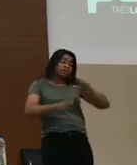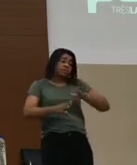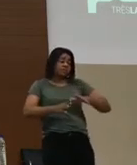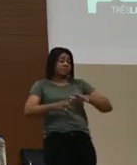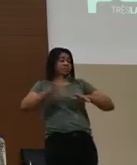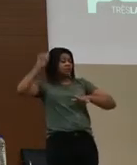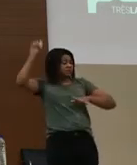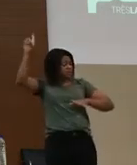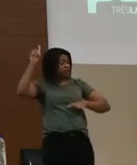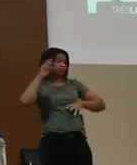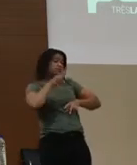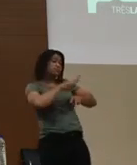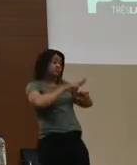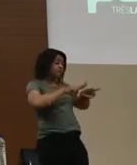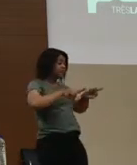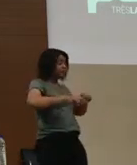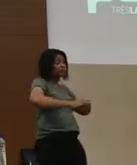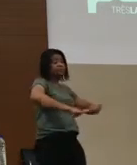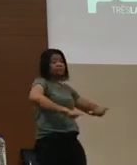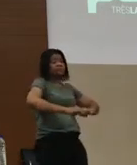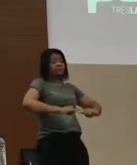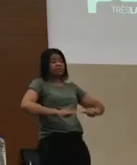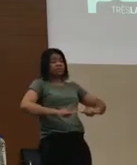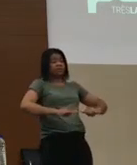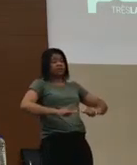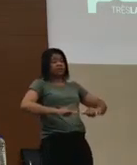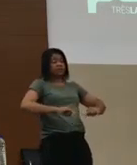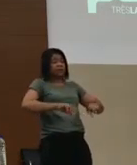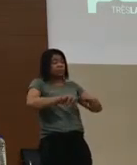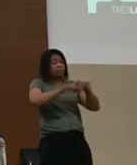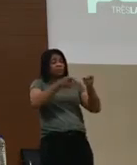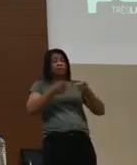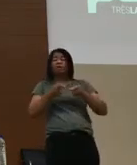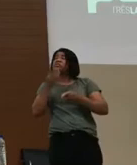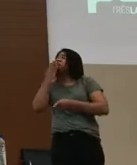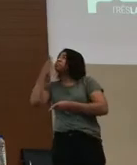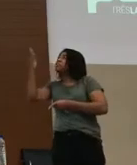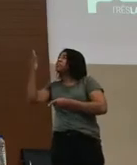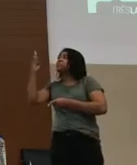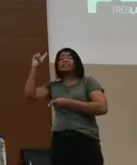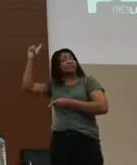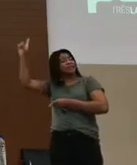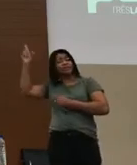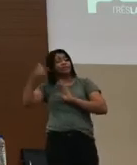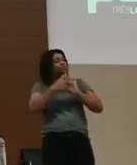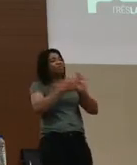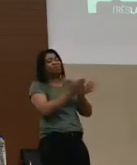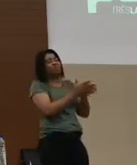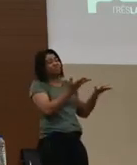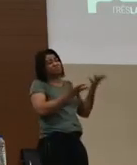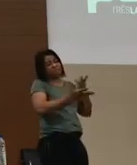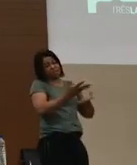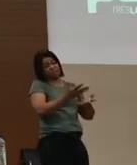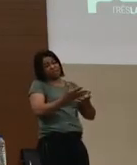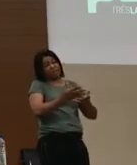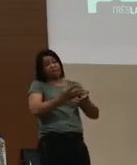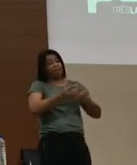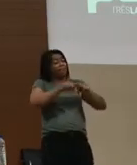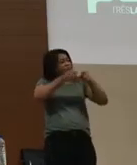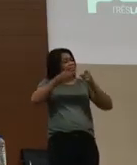aquela porta aberta, por que Ele permitiu? E a gente vai questionando a Deus, porque Deus não nos serve no nosso